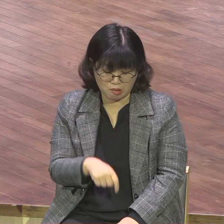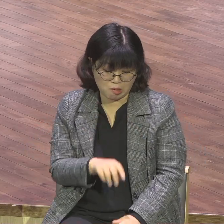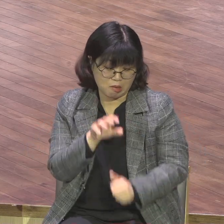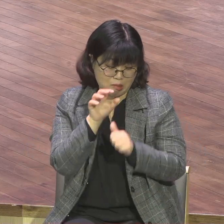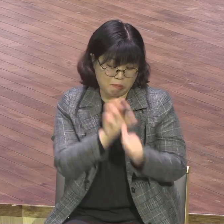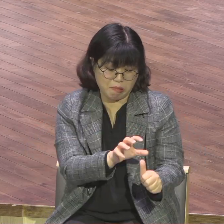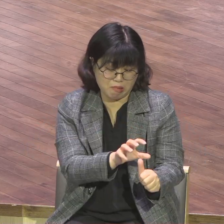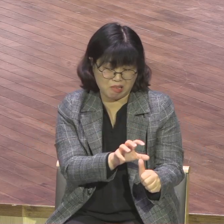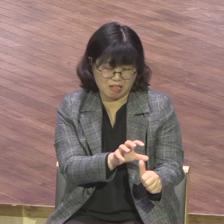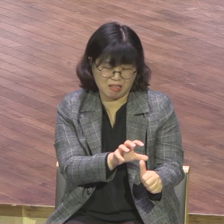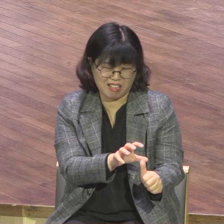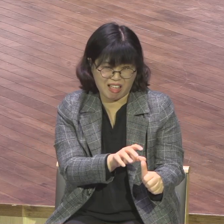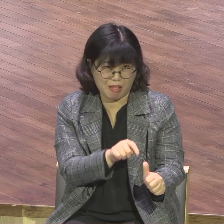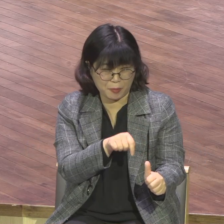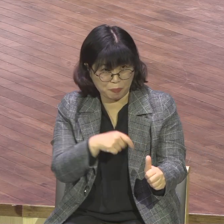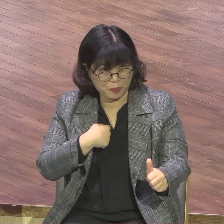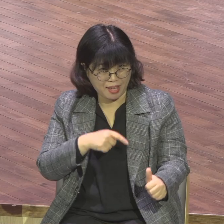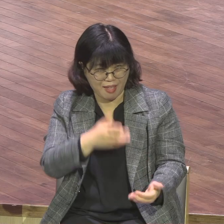돼요.